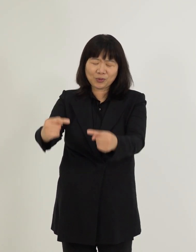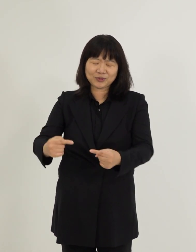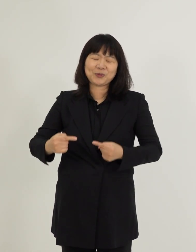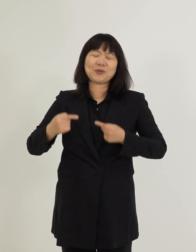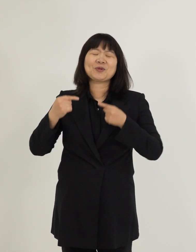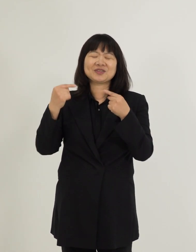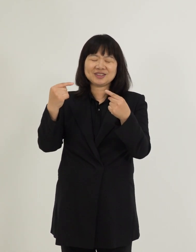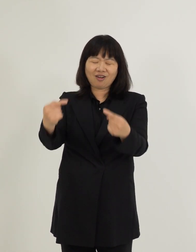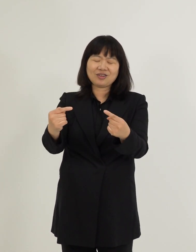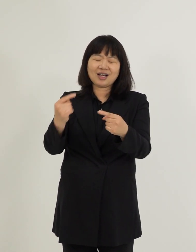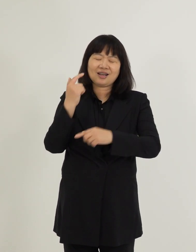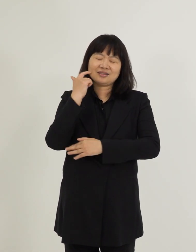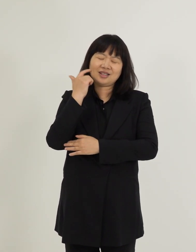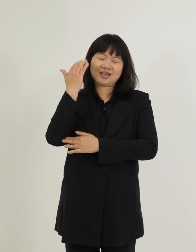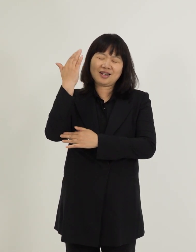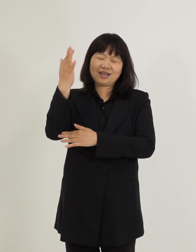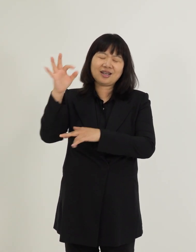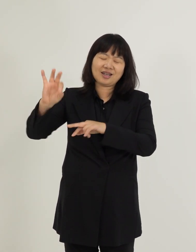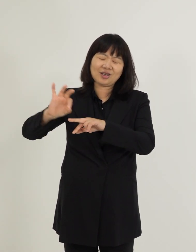들어가시도록